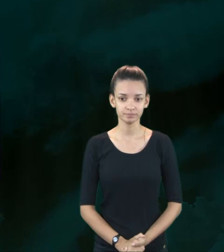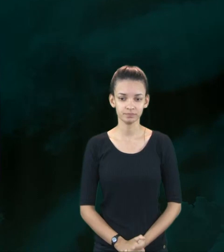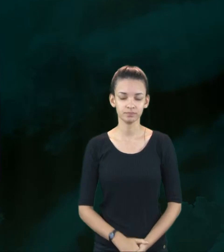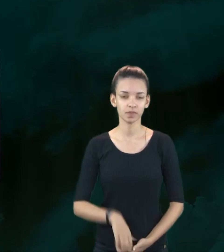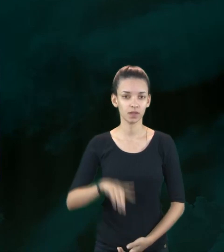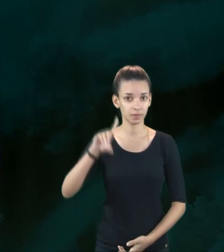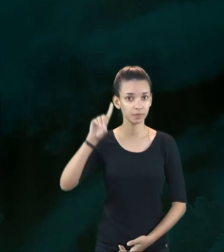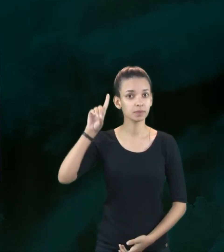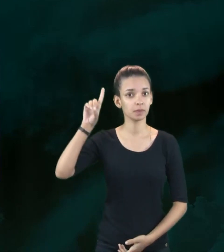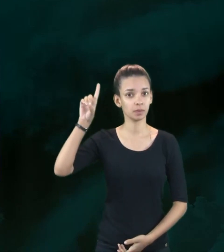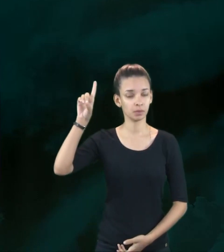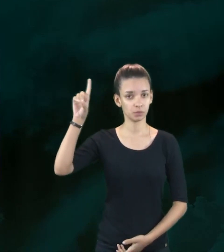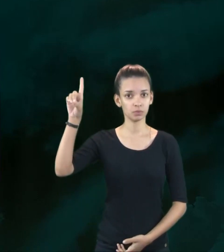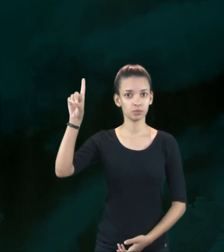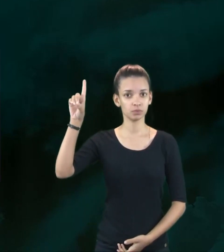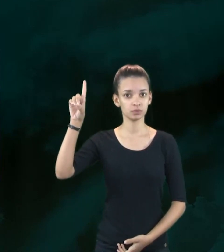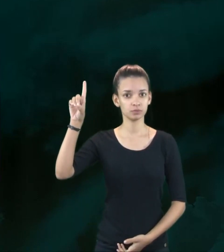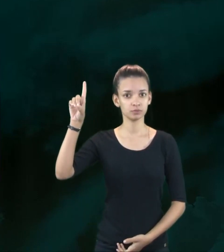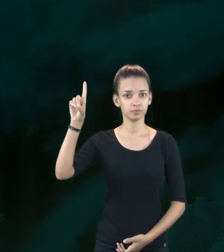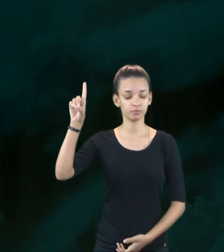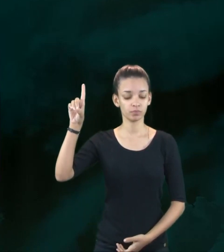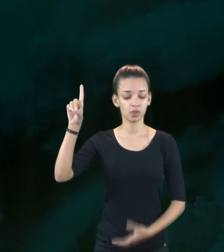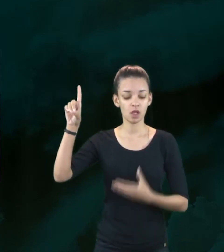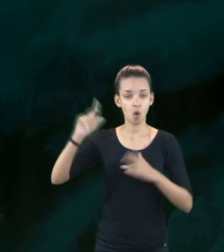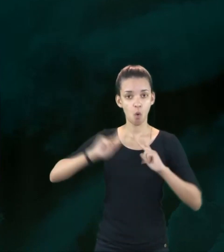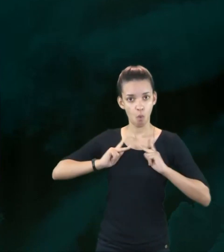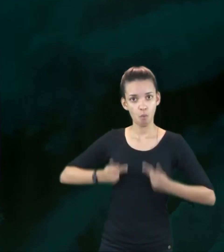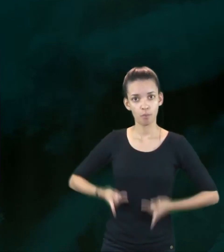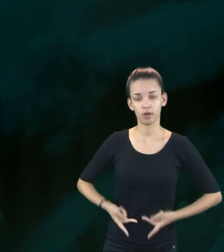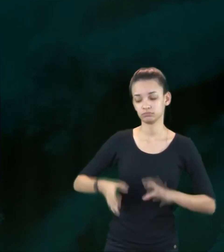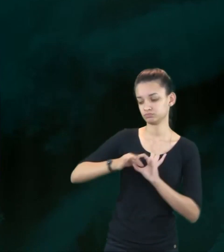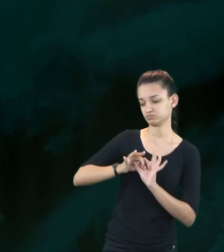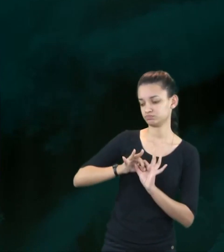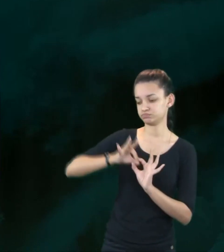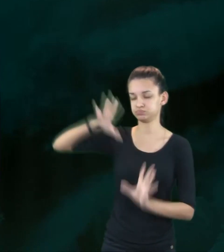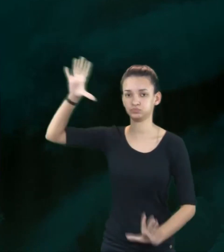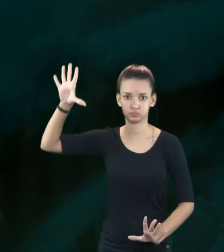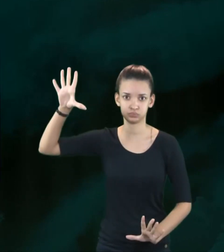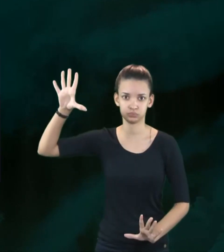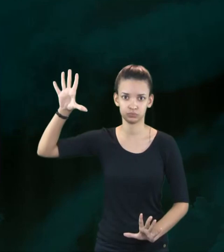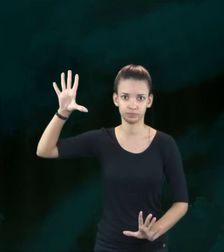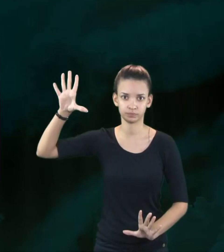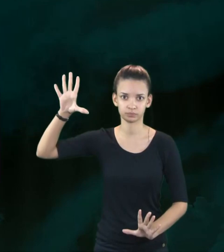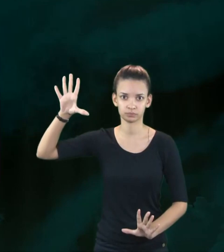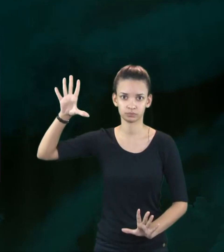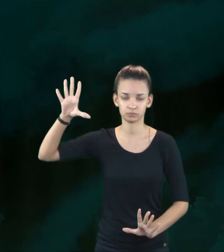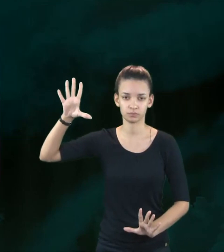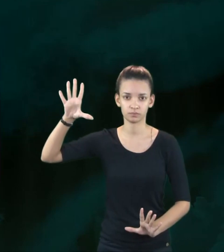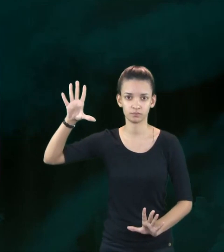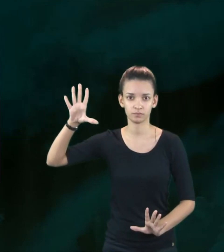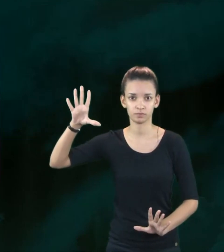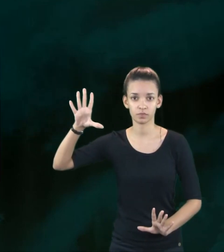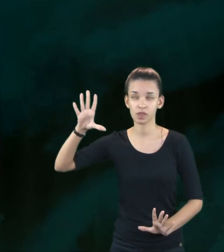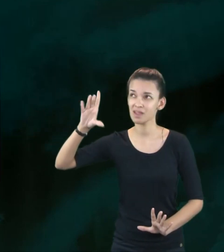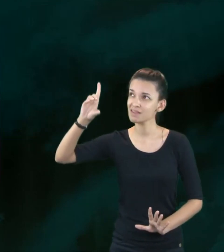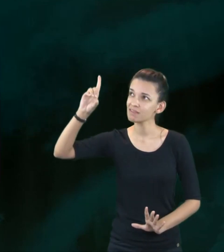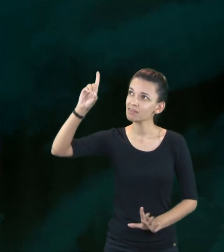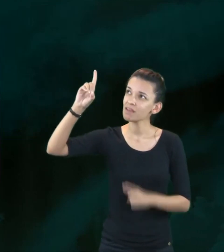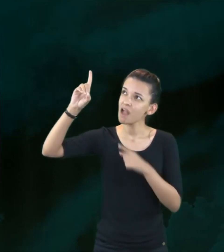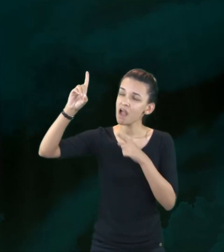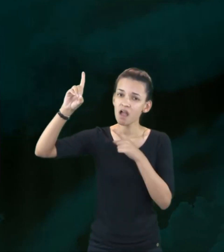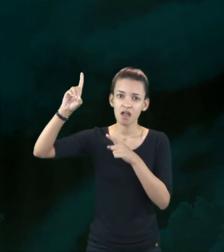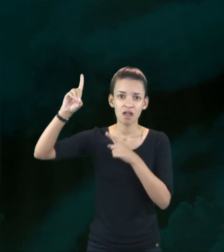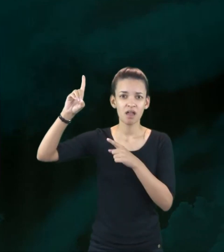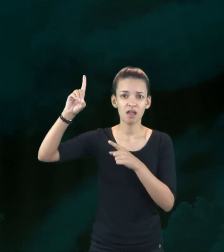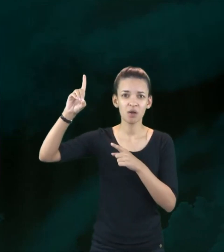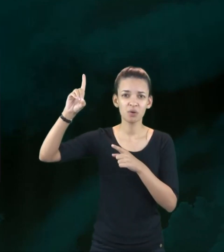Deus, depois da desconexão do homem, a sua ligação com o homem se tornou uma